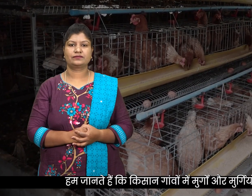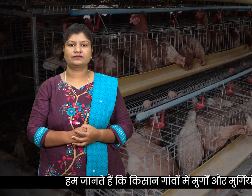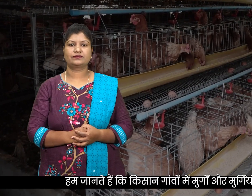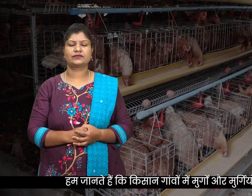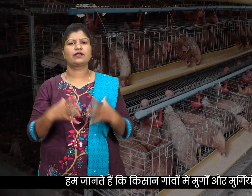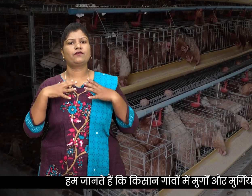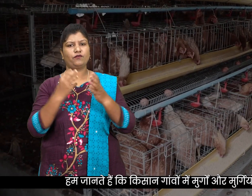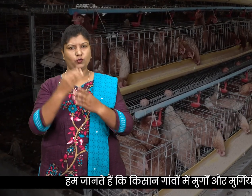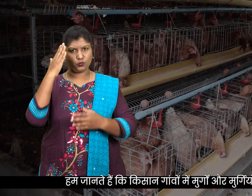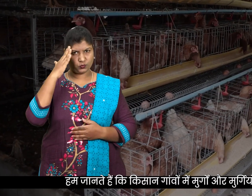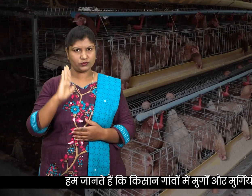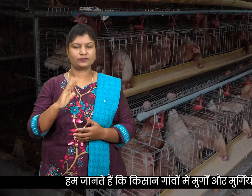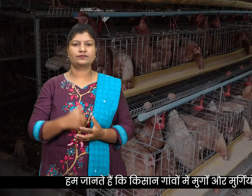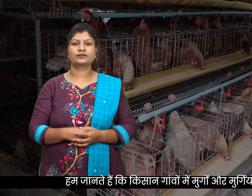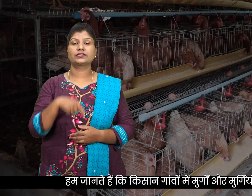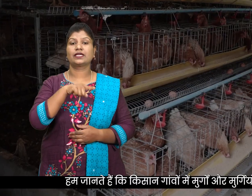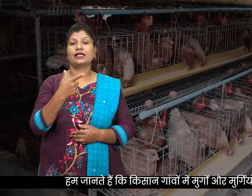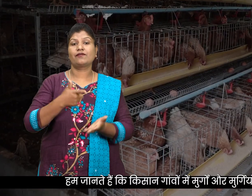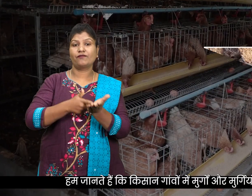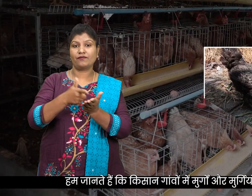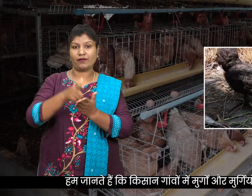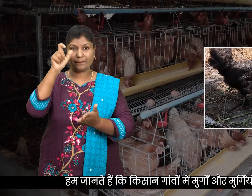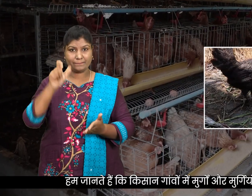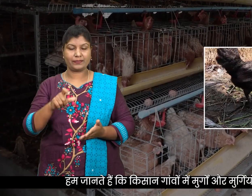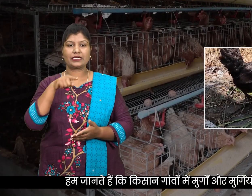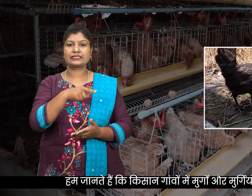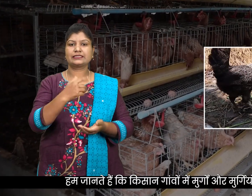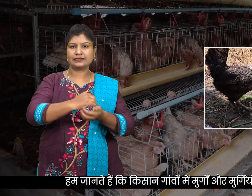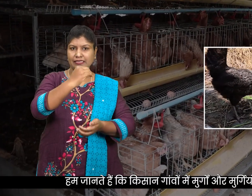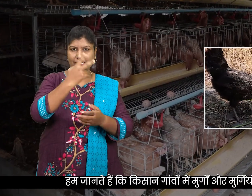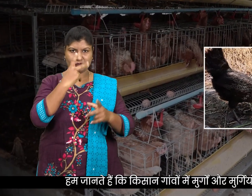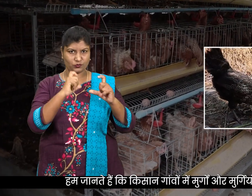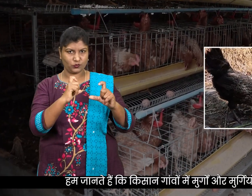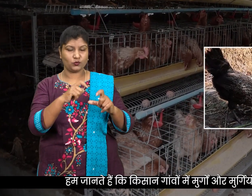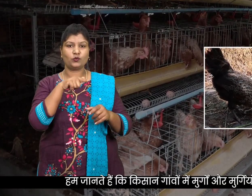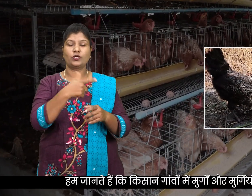हम जानते हैं कि किसान गांवों में मुर्गों और मुर्गियों को पालते हैं,